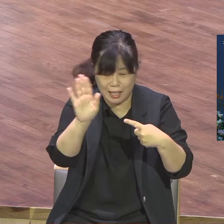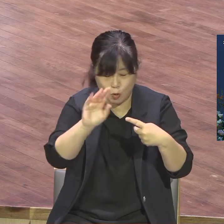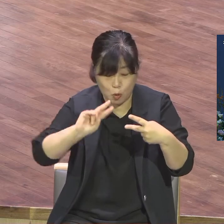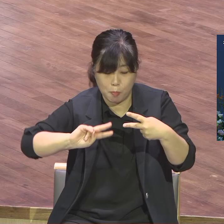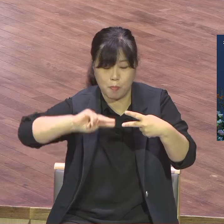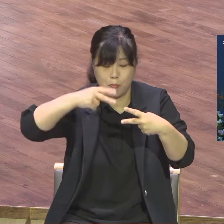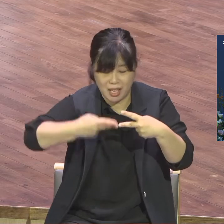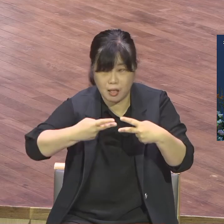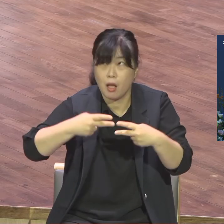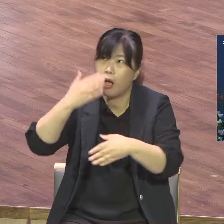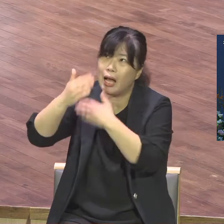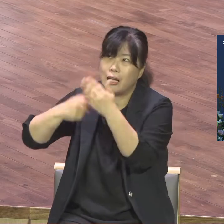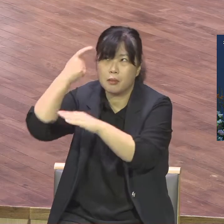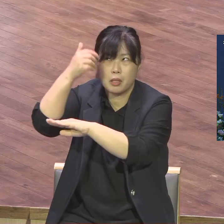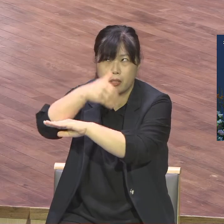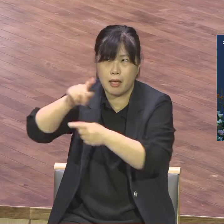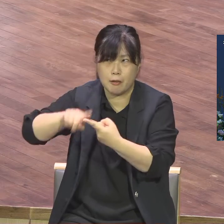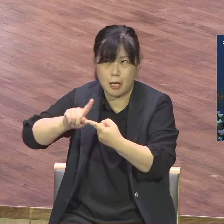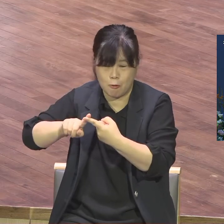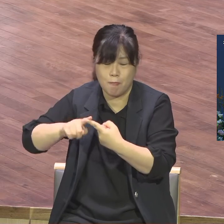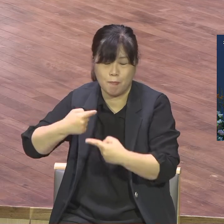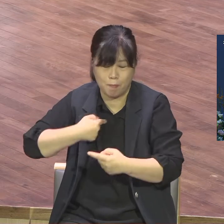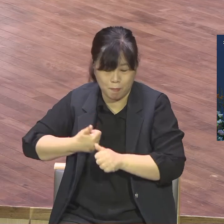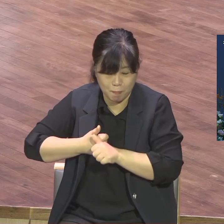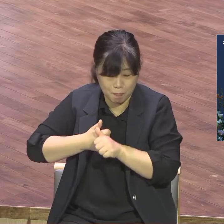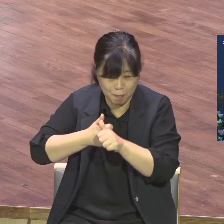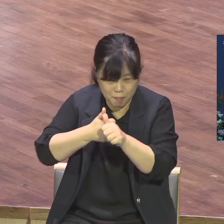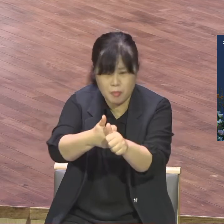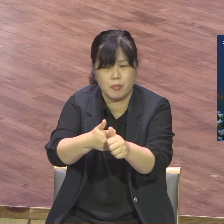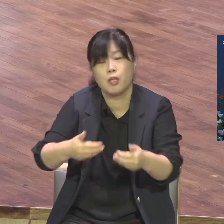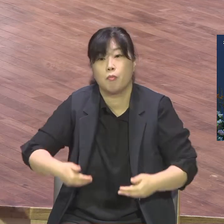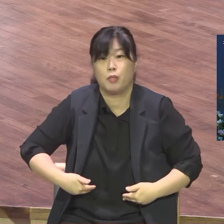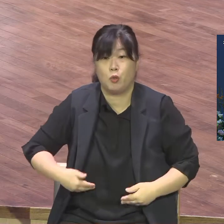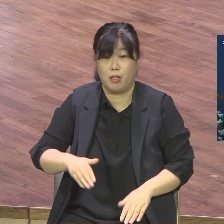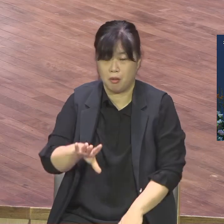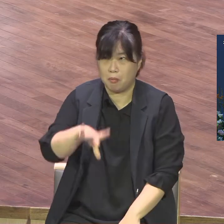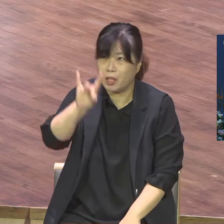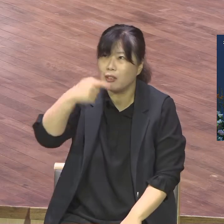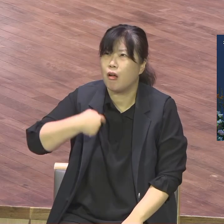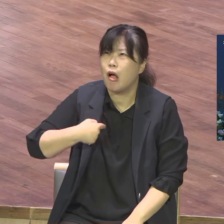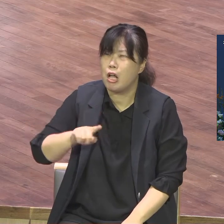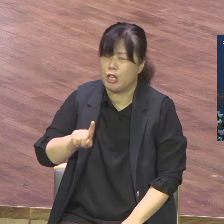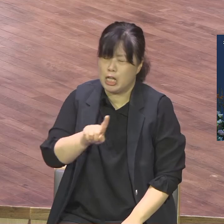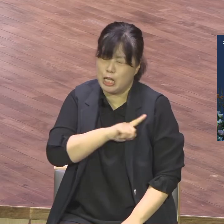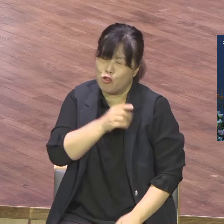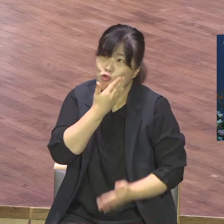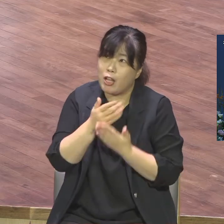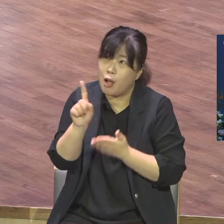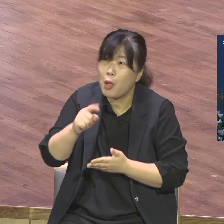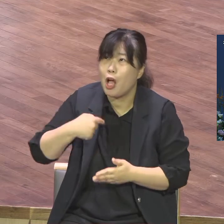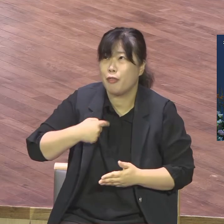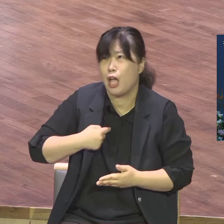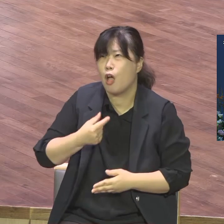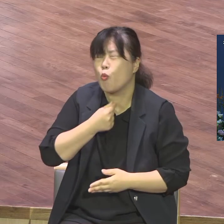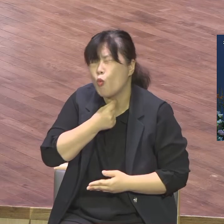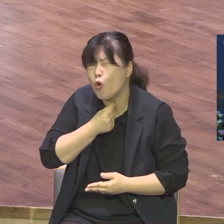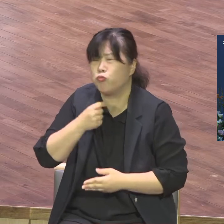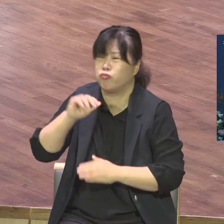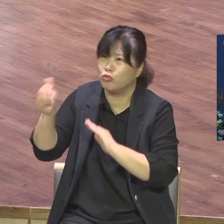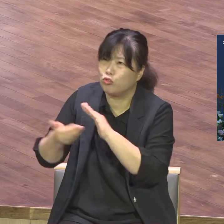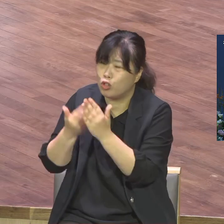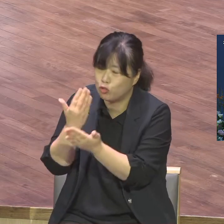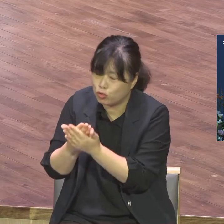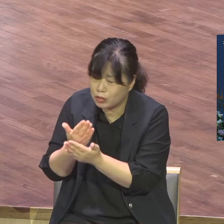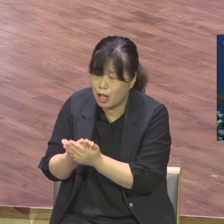하나님 내 방향 맞춰주십시오. 내 손 들어주십시오. 내 계획에 맞추십시오. 그렇게 기도하니까 응답이